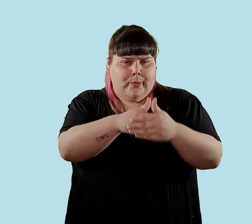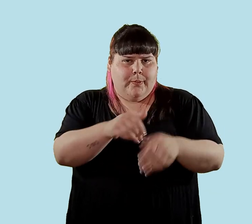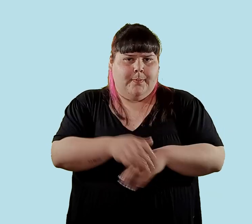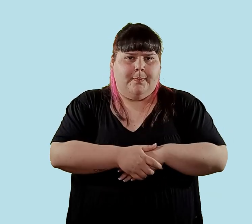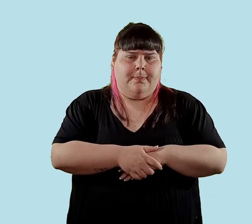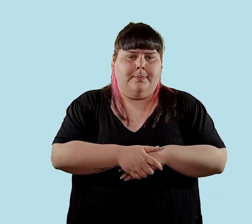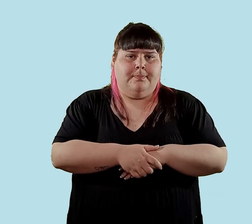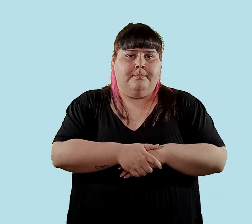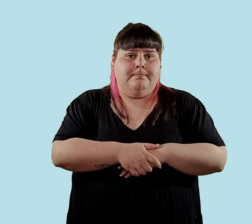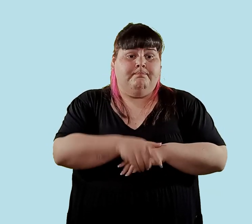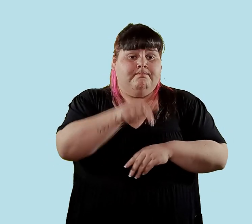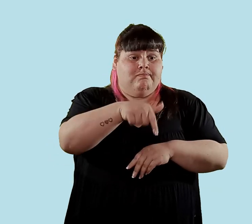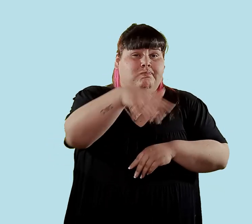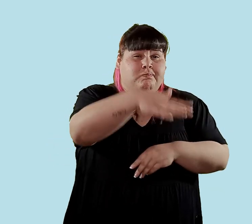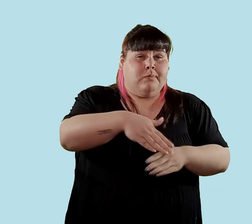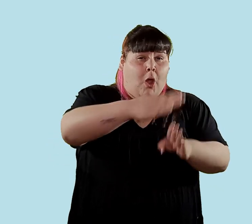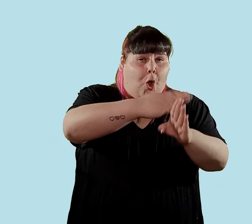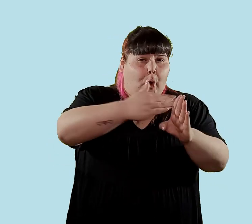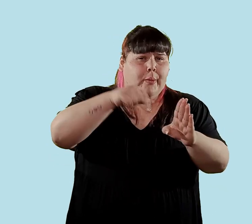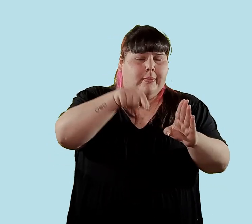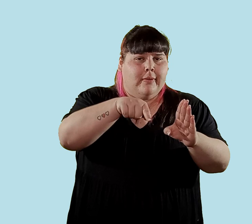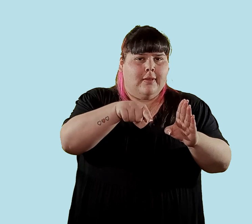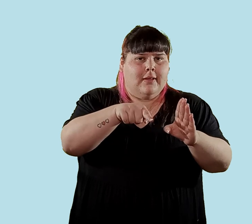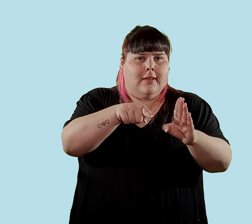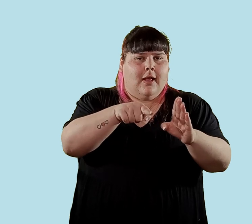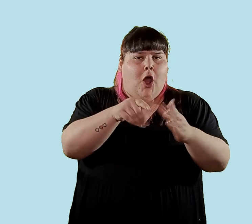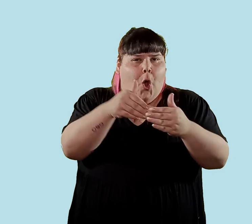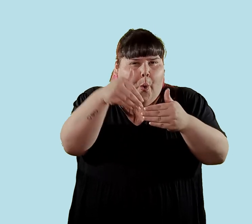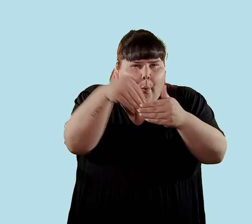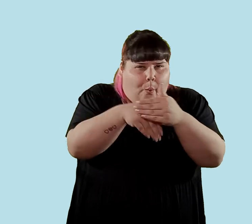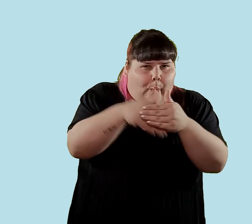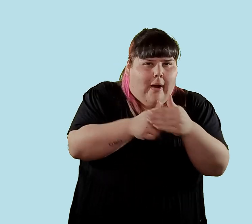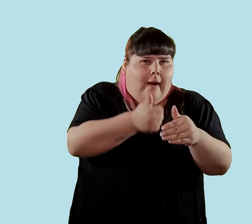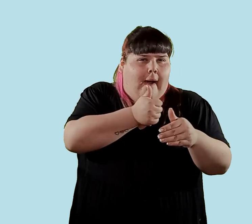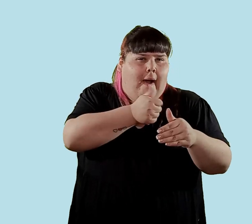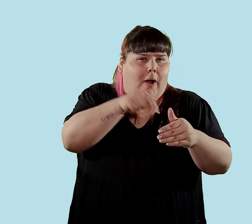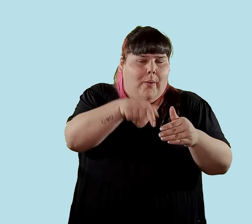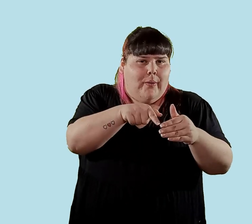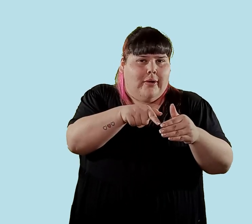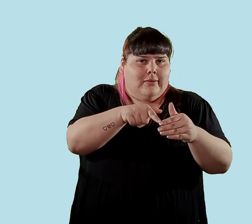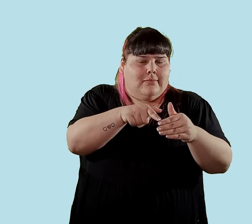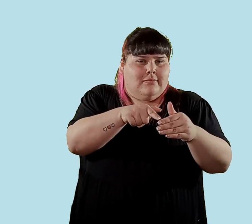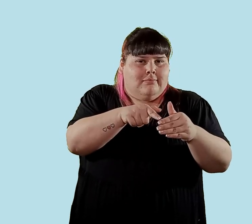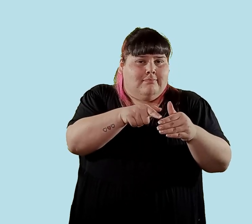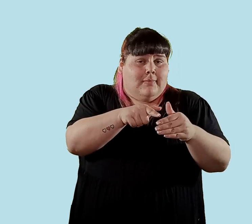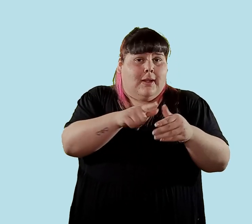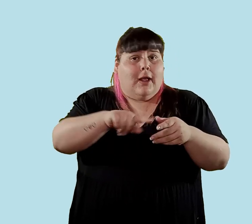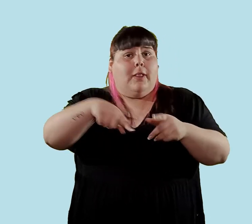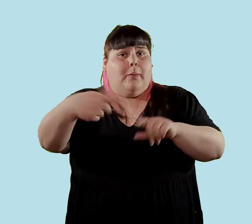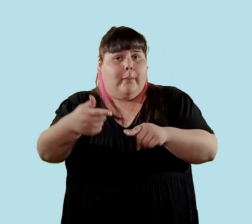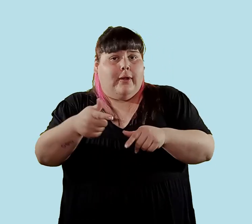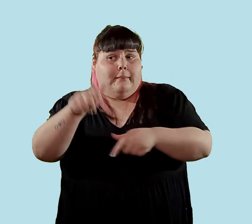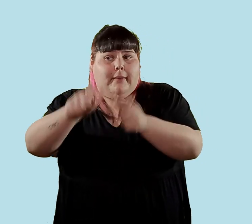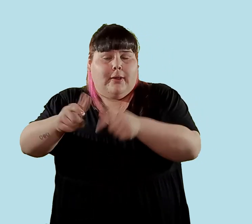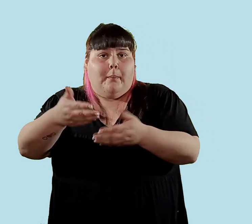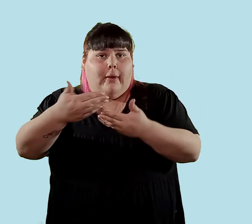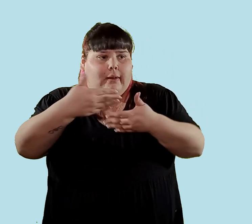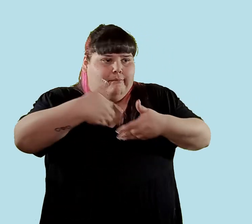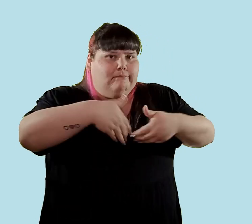Los humedales retienen y almacenan agua, disponible para consumo humano, producción